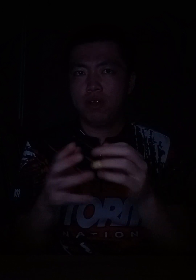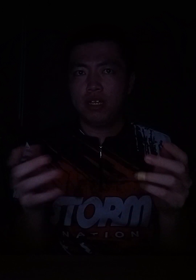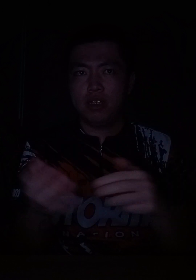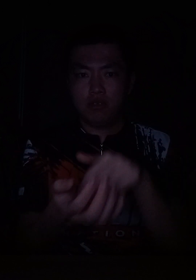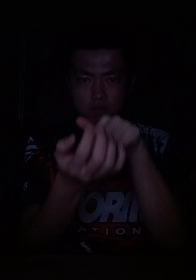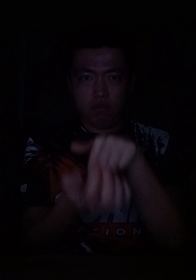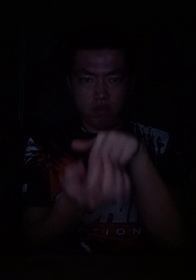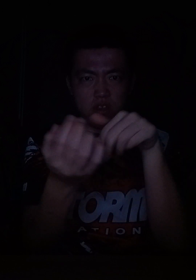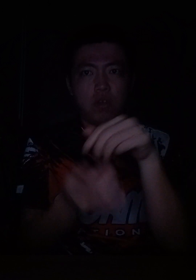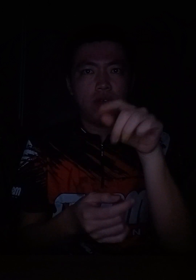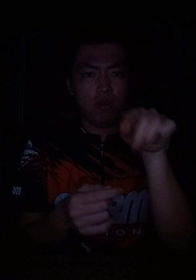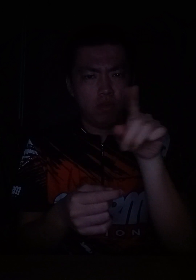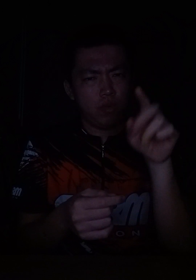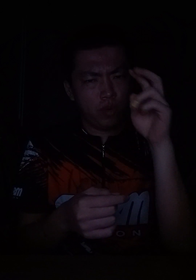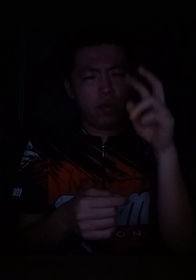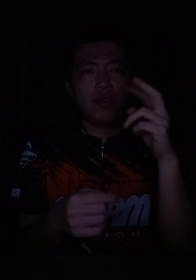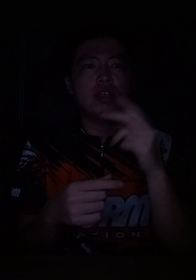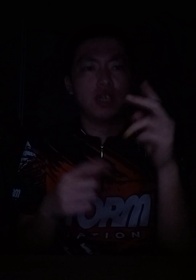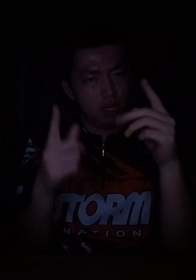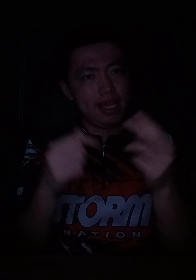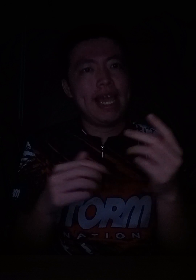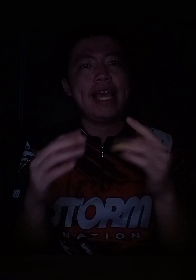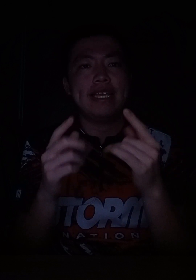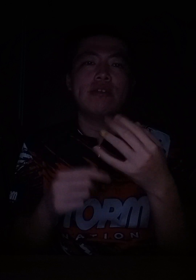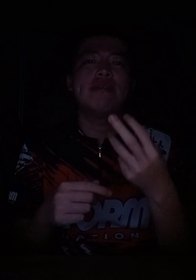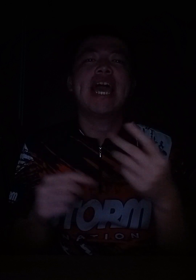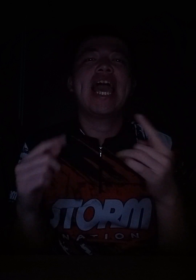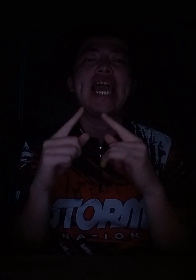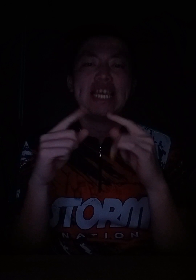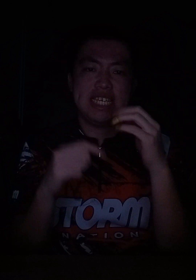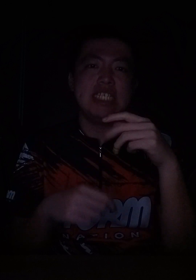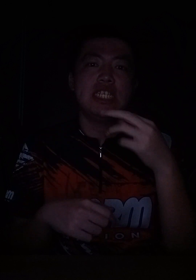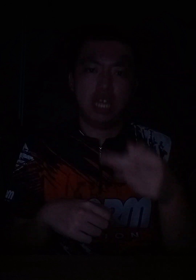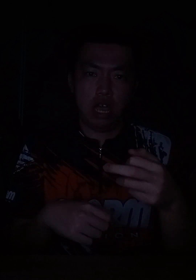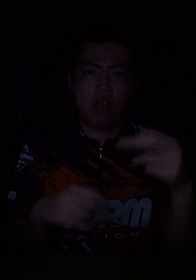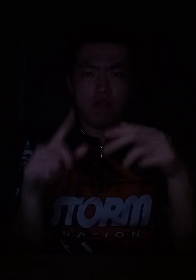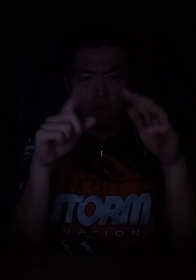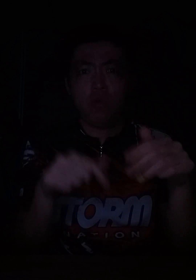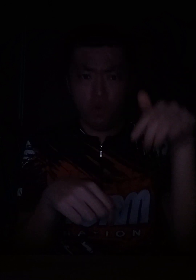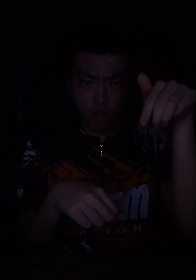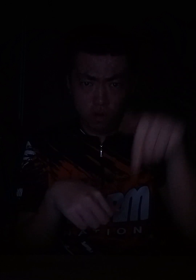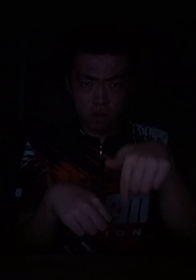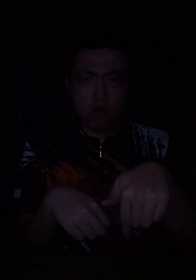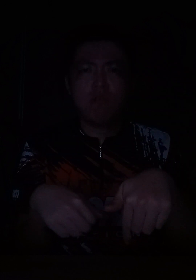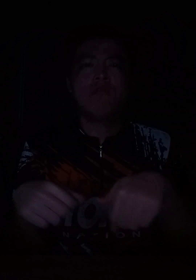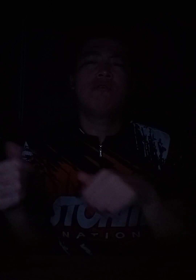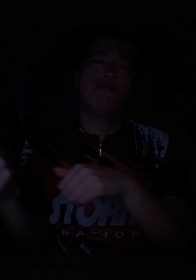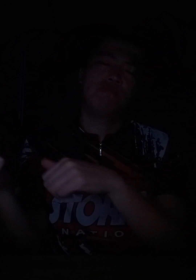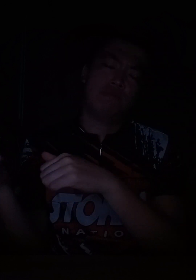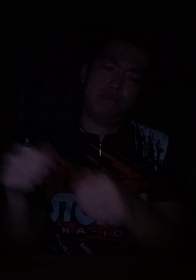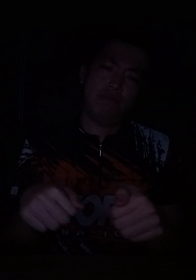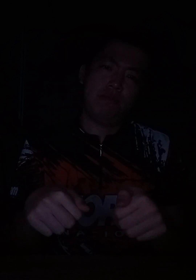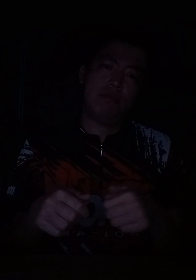엘리베이터 작동을 점검하던 승강기 기사 20대 남성 A씨가 7층 높이에서 그대로 추락했습니다.